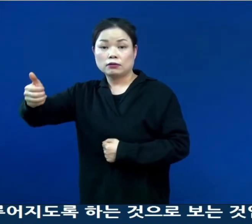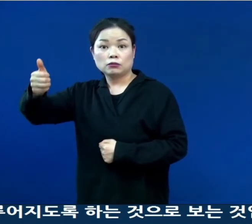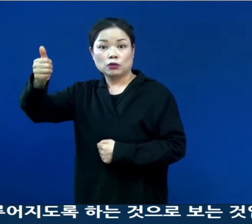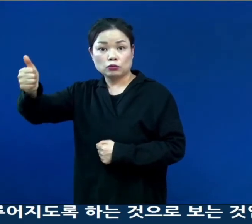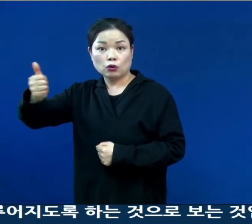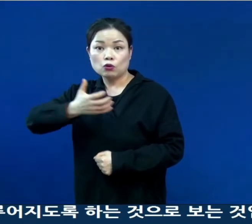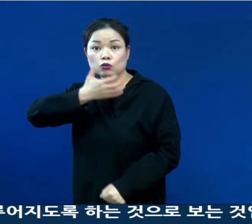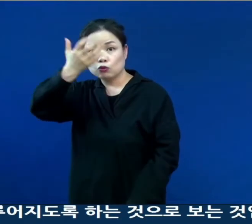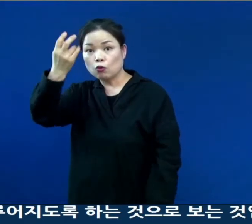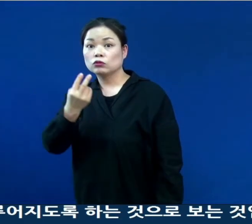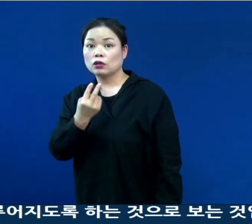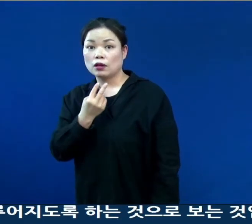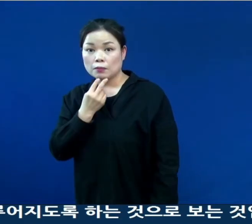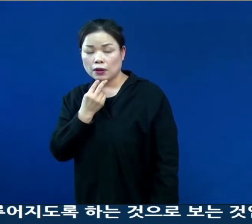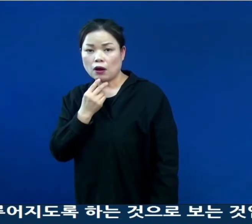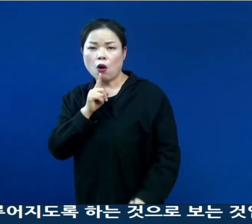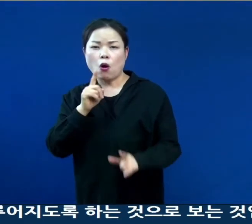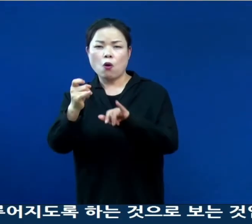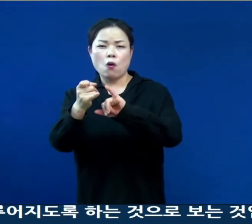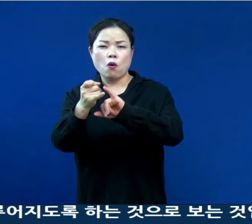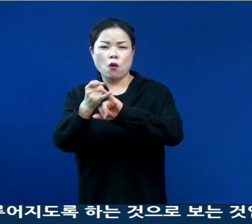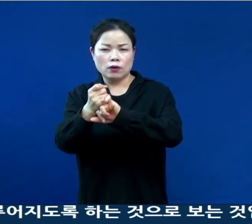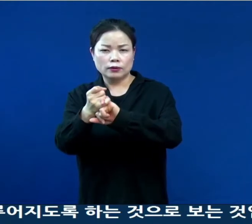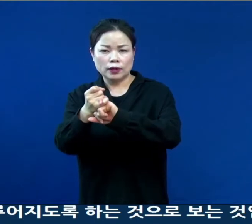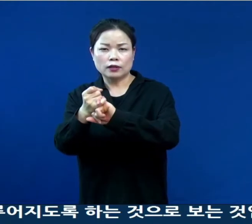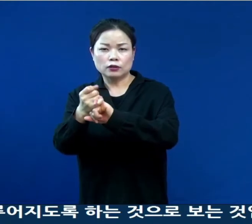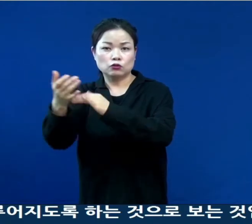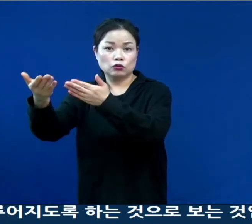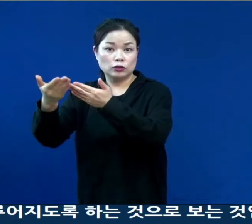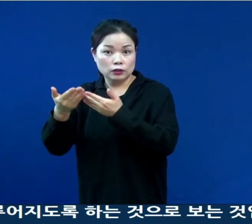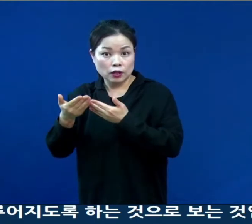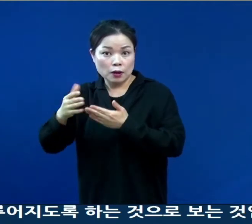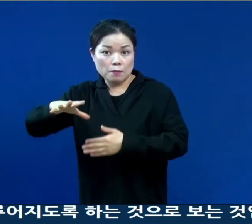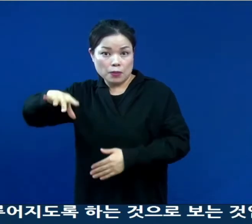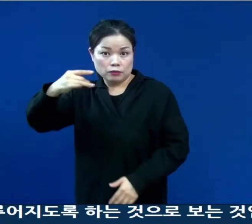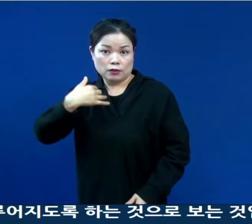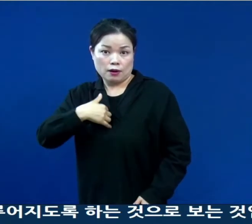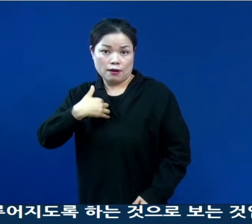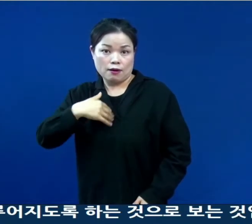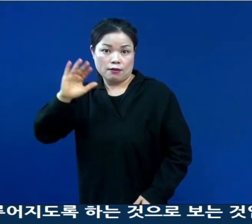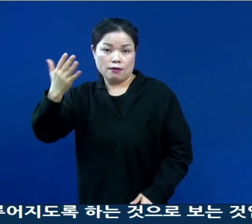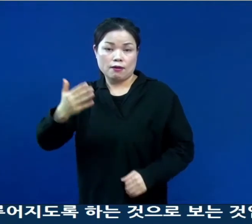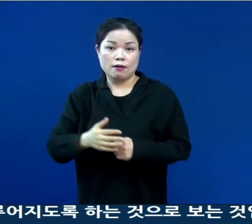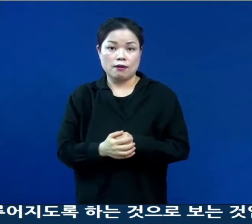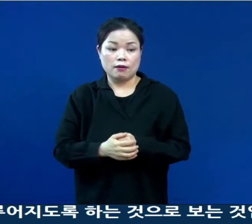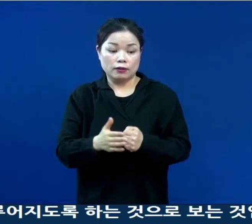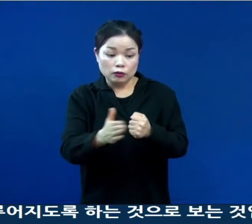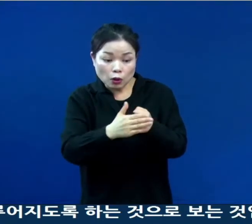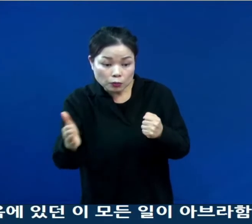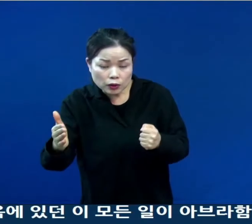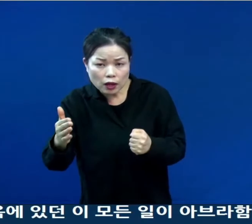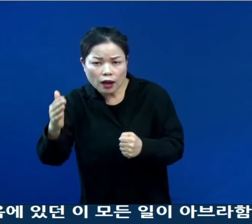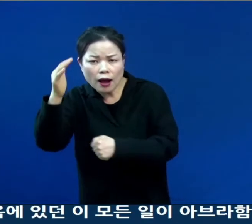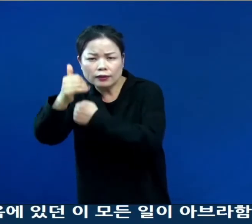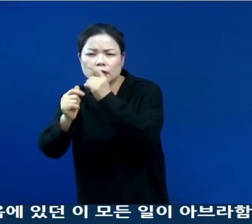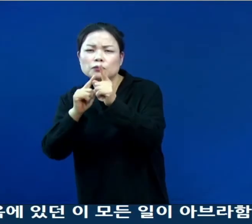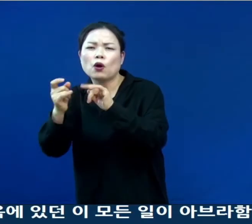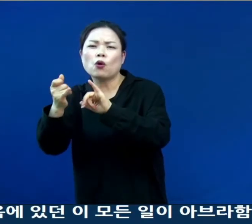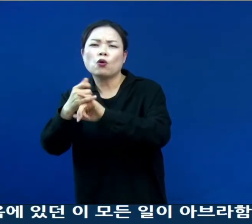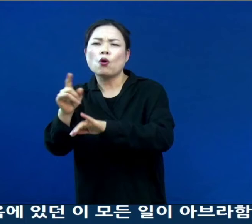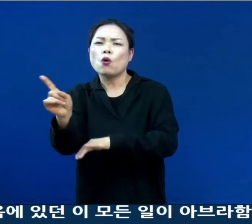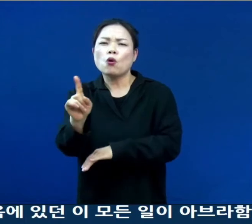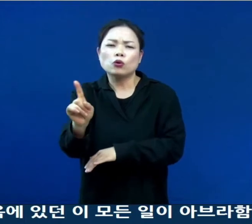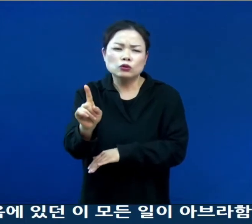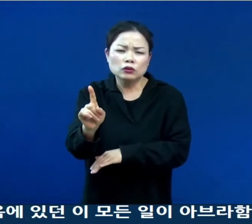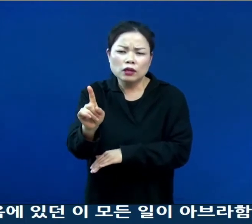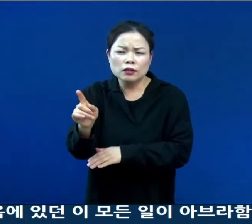하나님께서 요셉에게 언약을 심어 놓으셨다는 사실을 먼저 알아야 합니다. 때문에 하나님의 언약이 어느